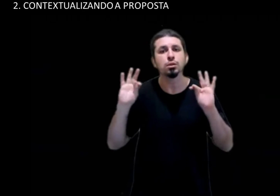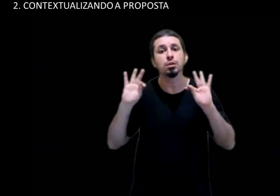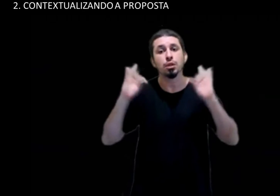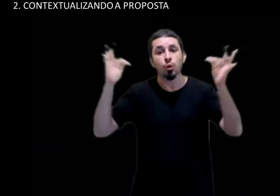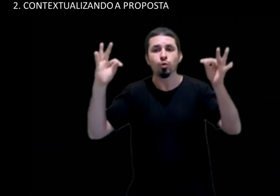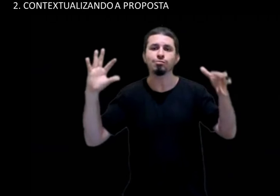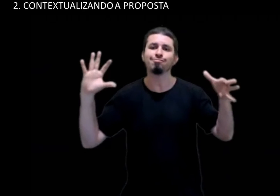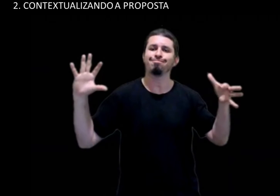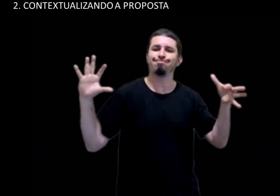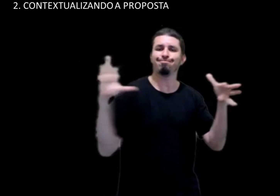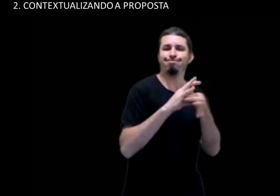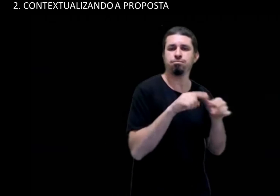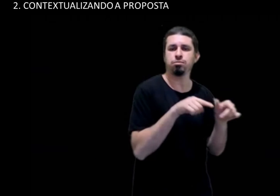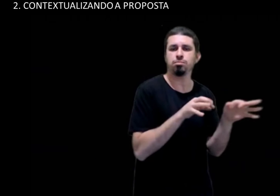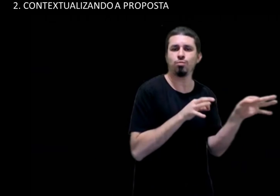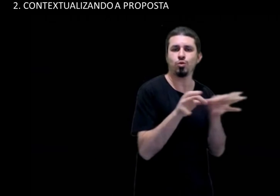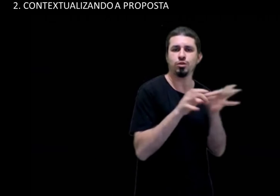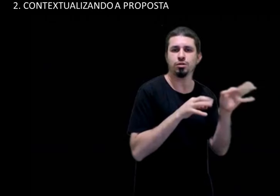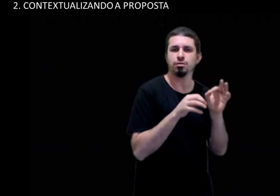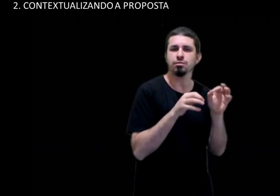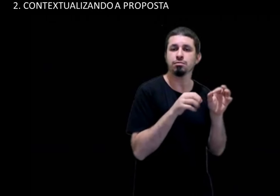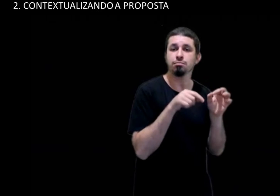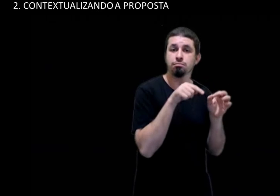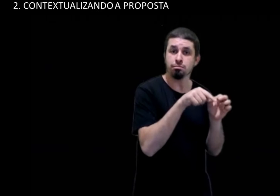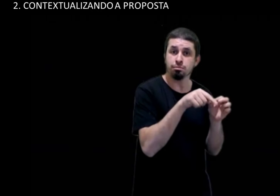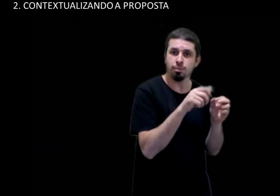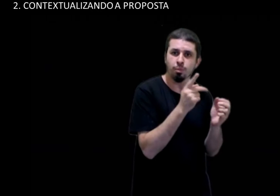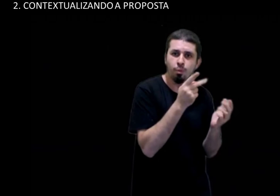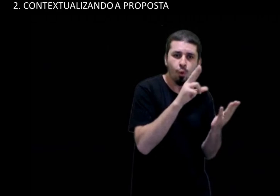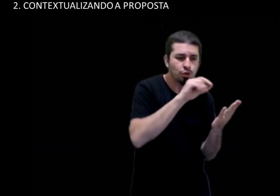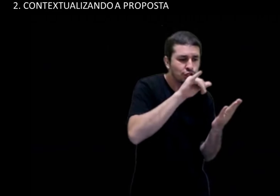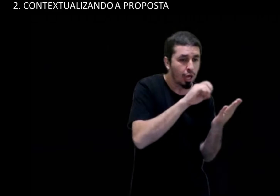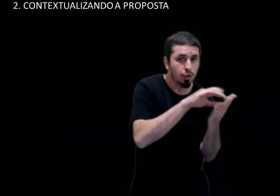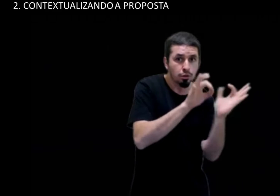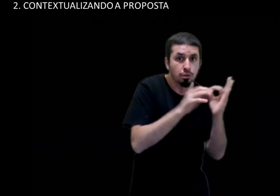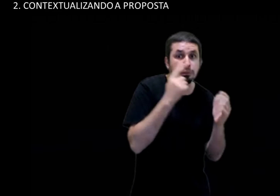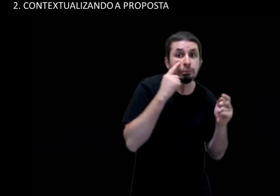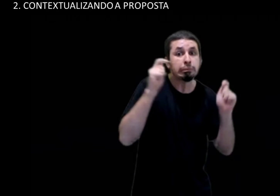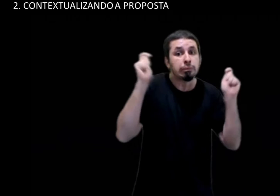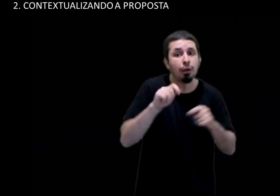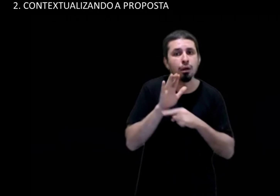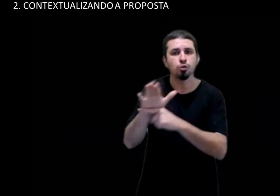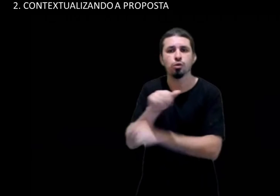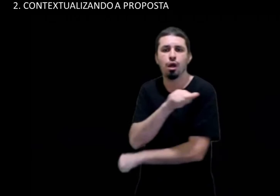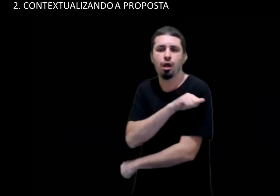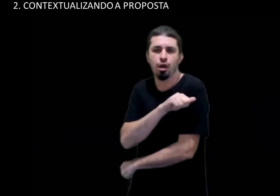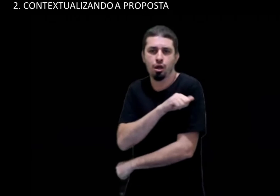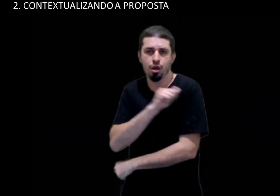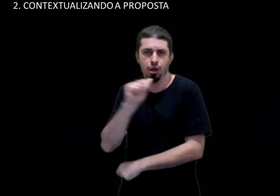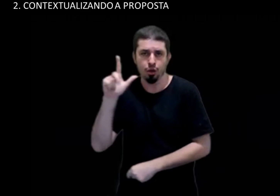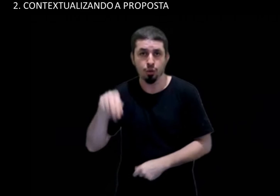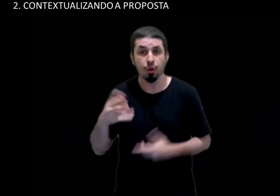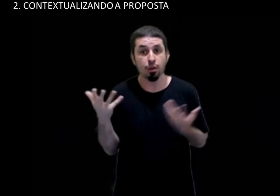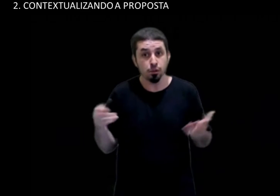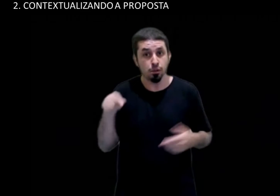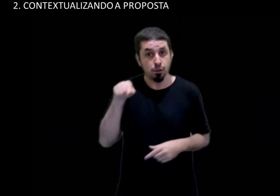projetos, visando a sua real aplicabilidade com os alunos. Assim, este estudo busca fornecer